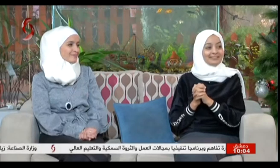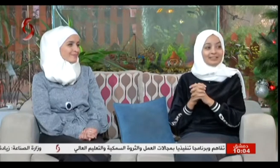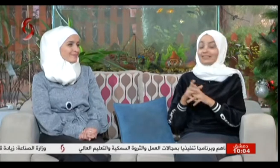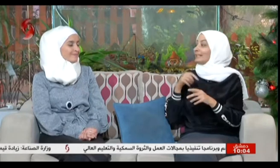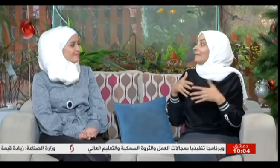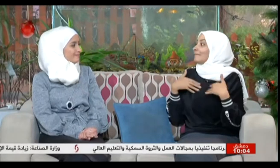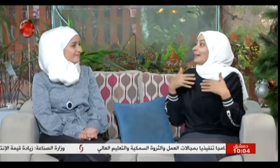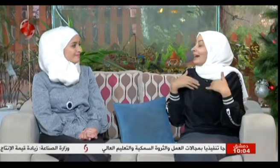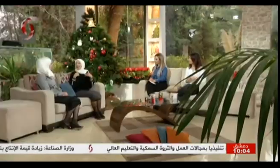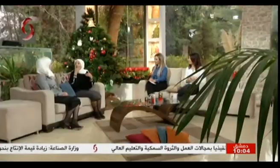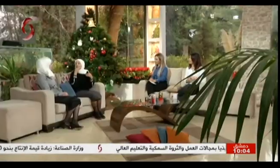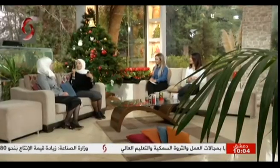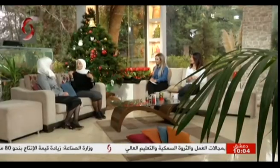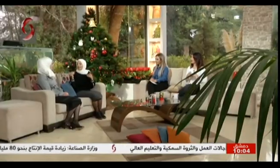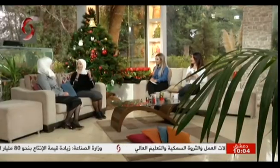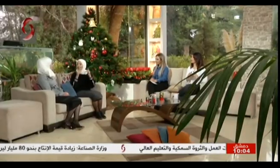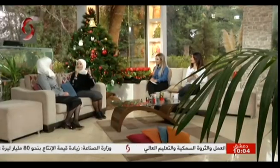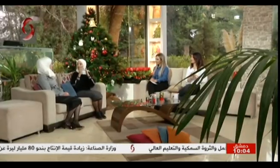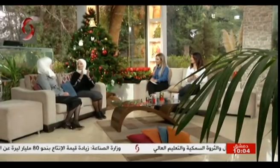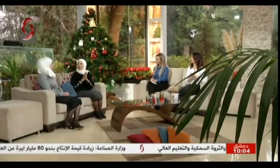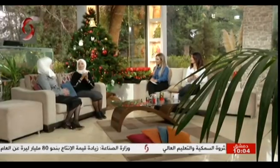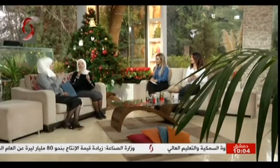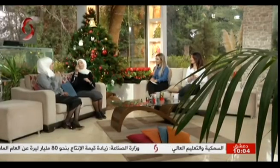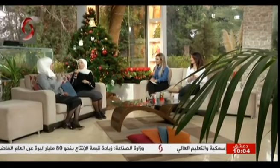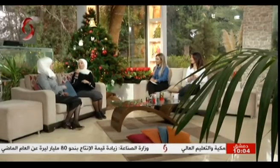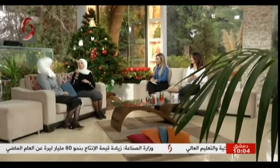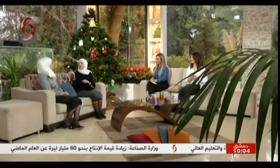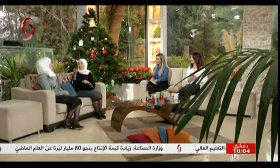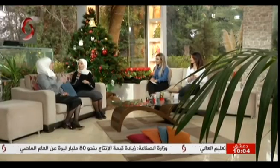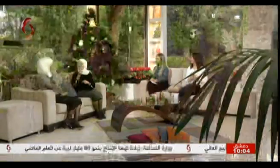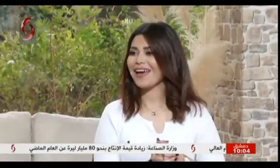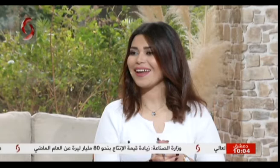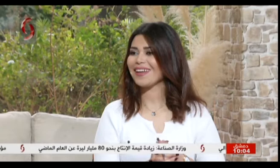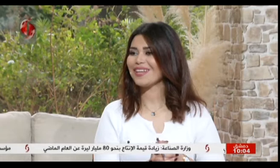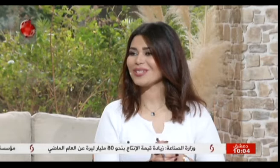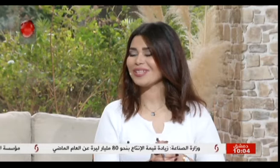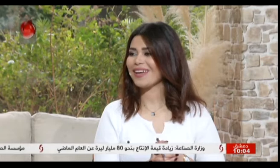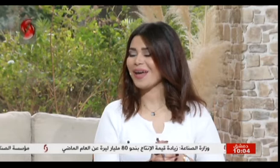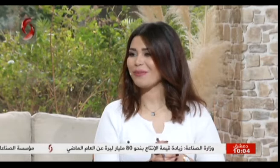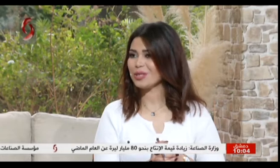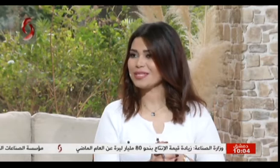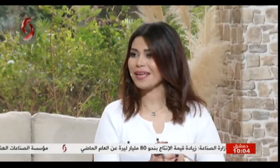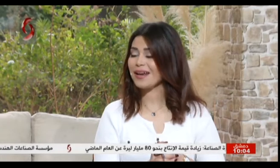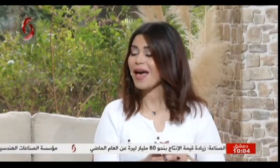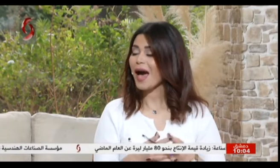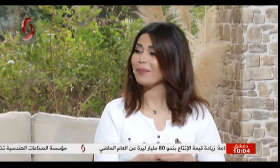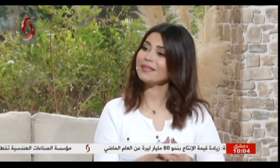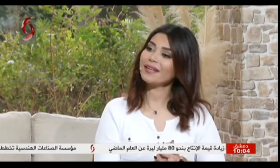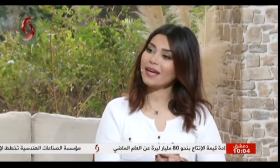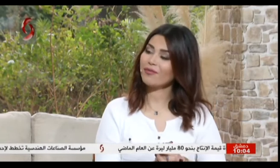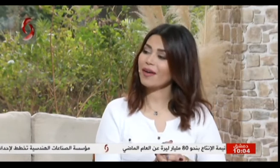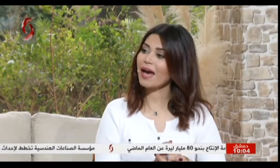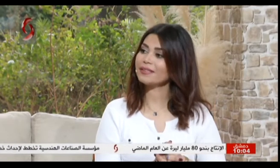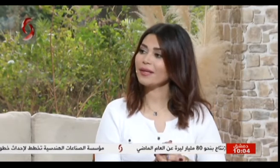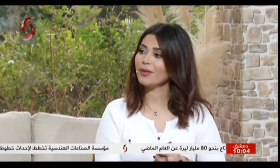يعني نحن فرحانين فيك كتير، وأكيد بدنا نبارك لك اليوم بحصولك على درجة الماجستير.